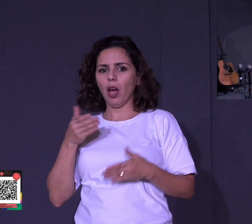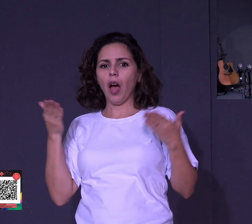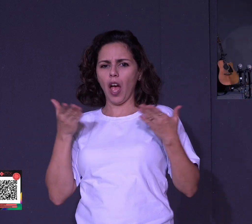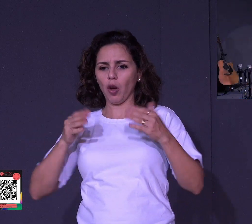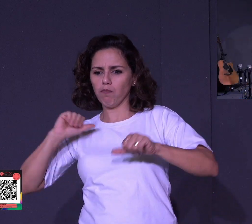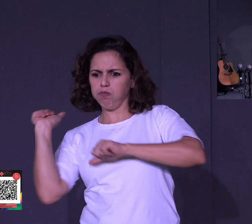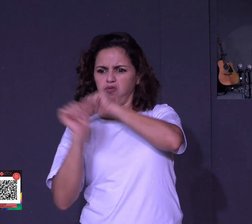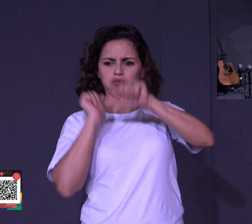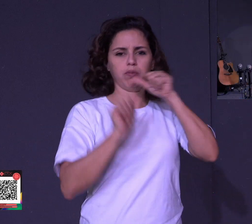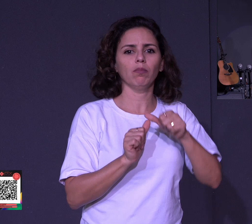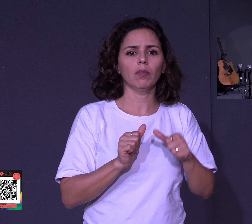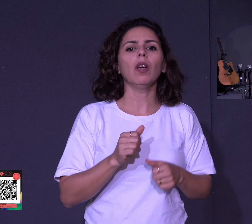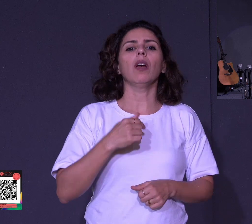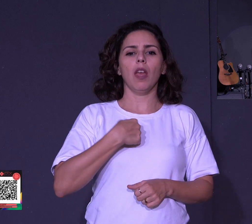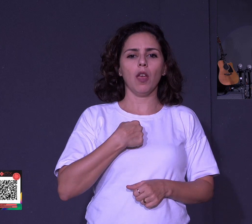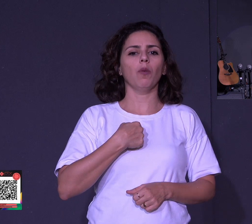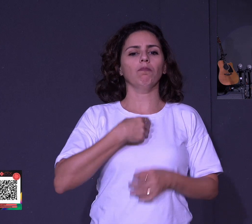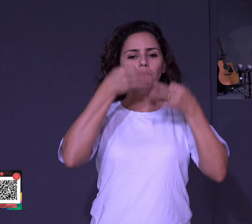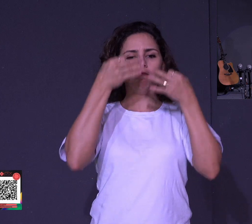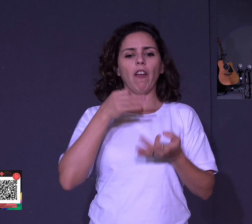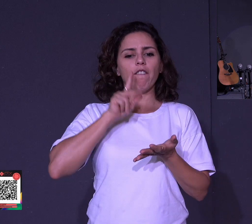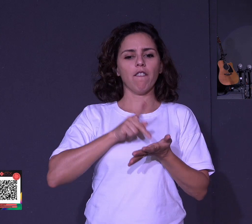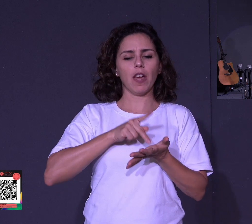coisa. Cuidado com a sua mente.